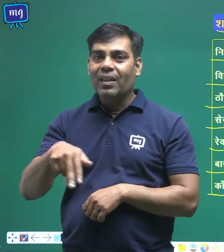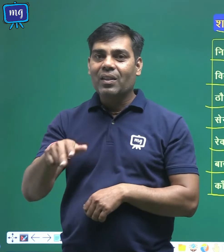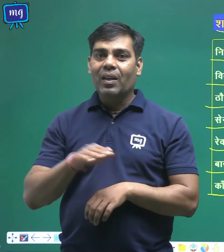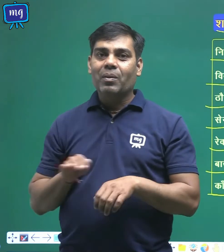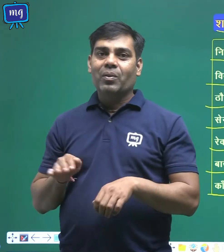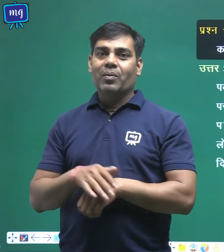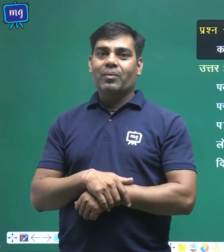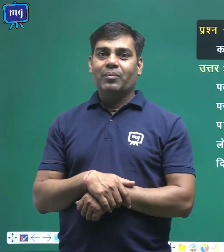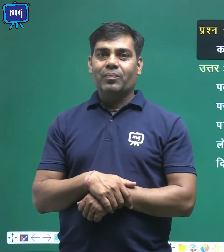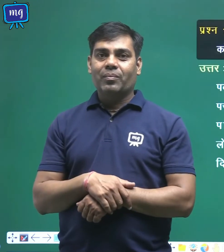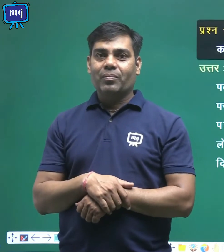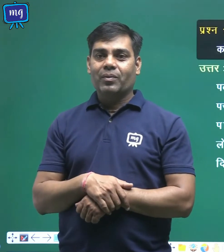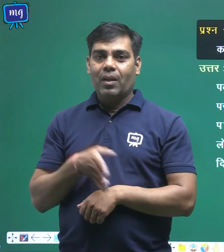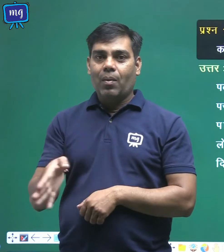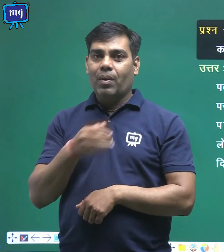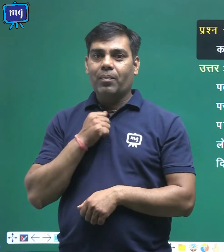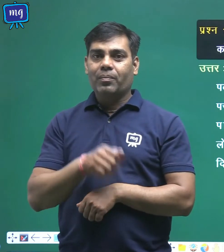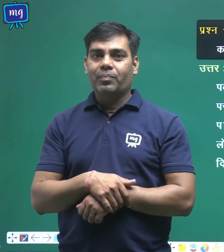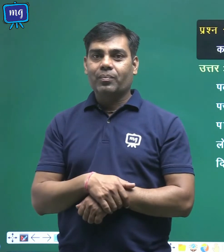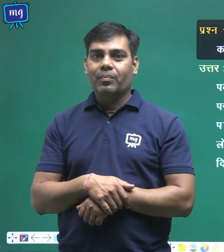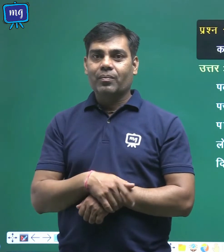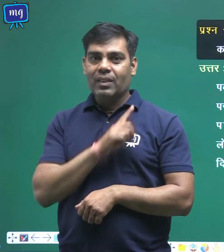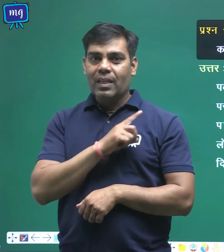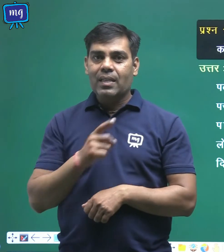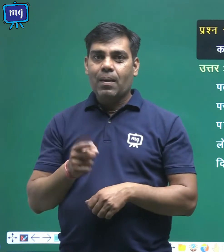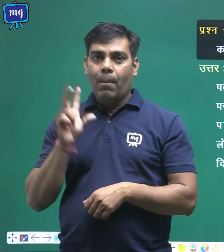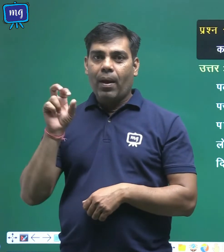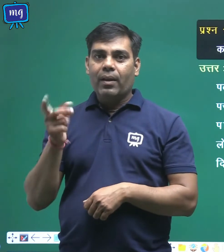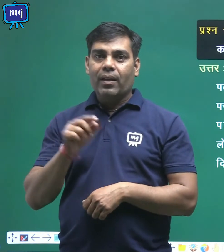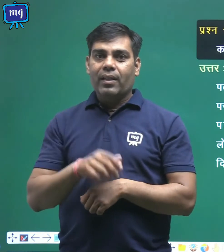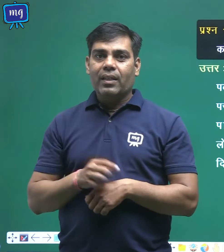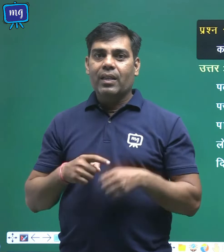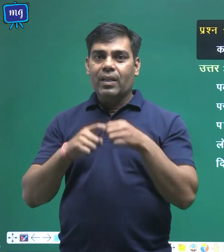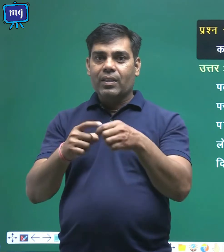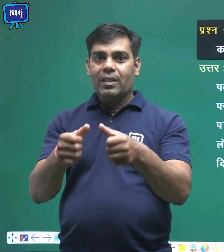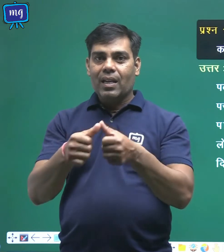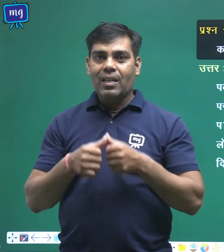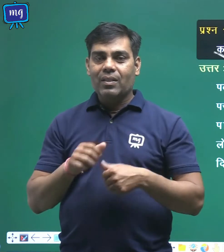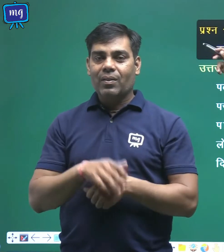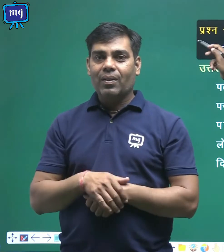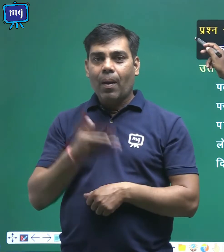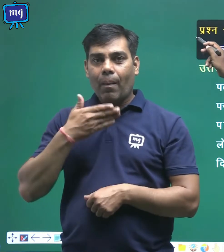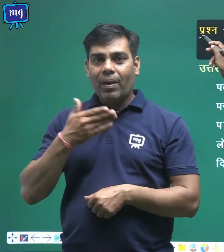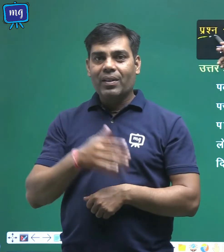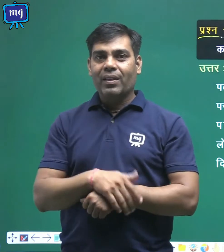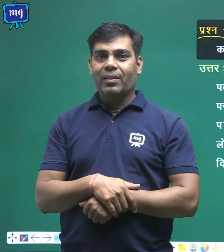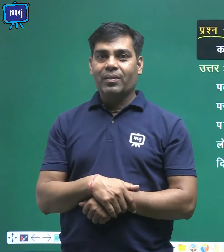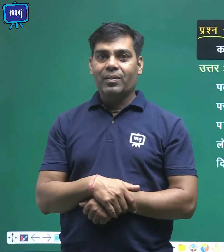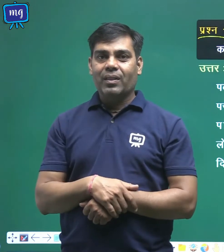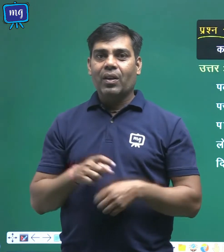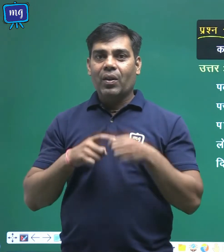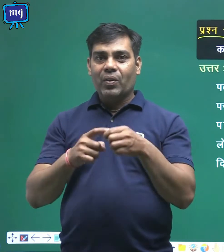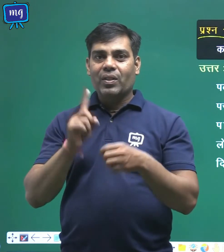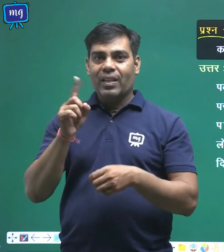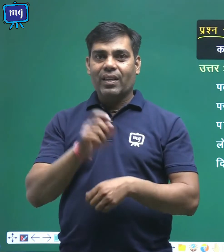बच्चों। अब हम इस पाठ के प्रश्नोत्तर करते हैं। प्रश्न